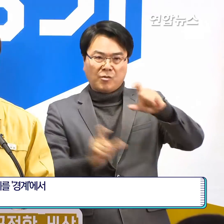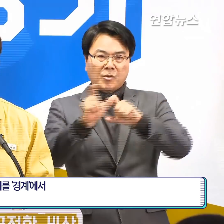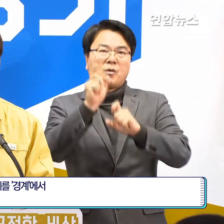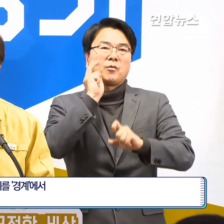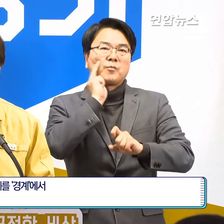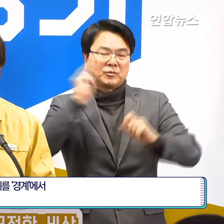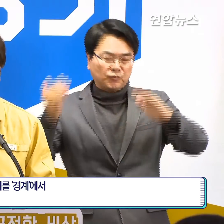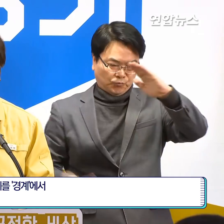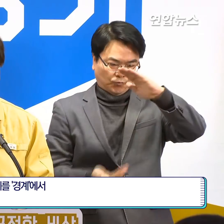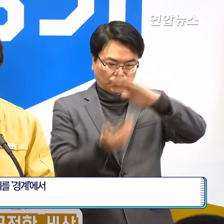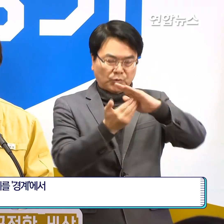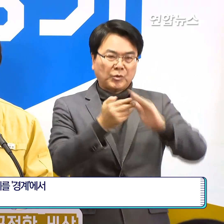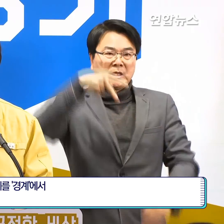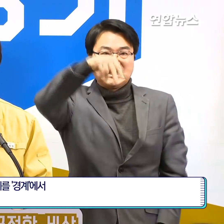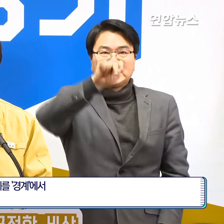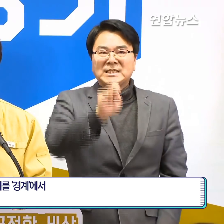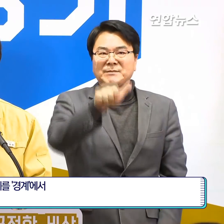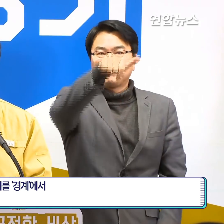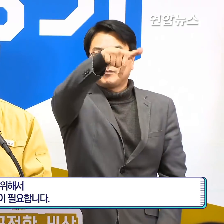단계로 상향했습니다.